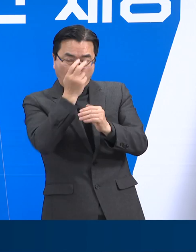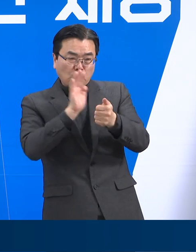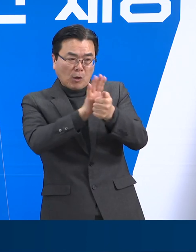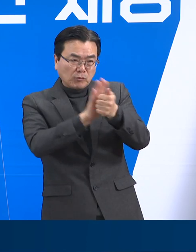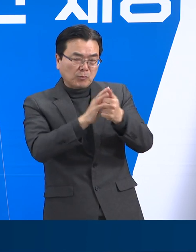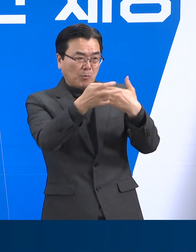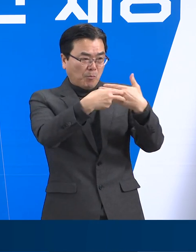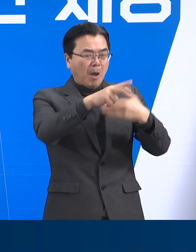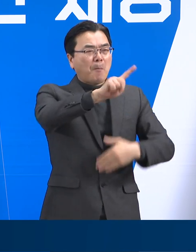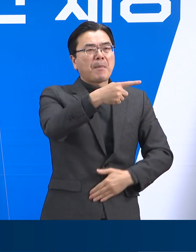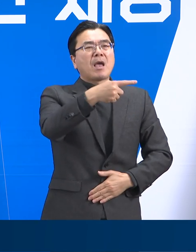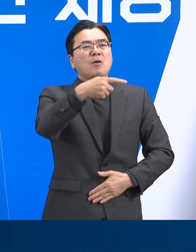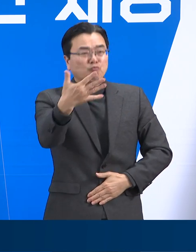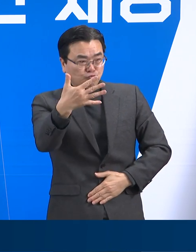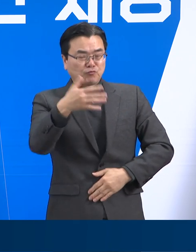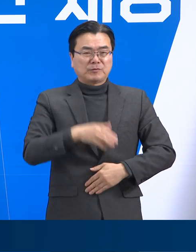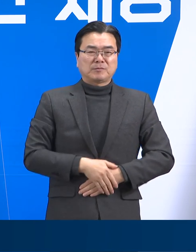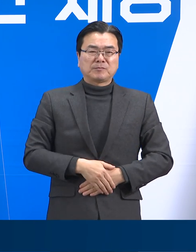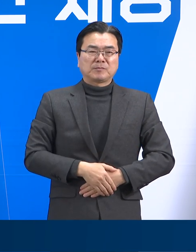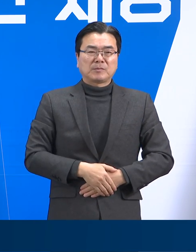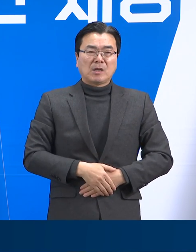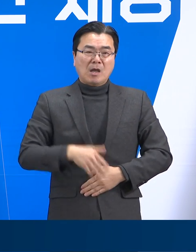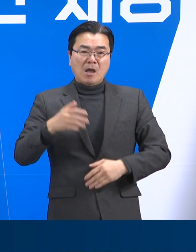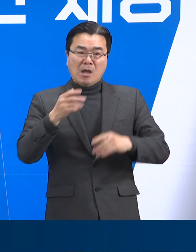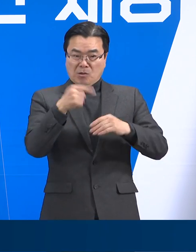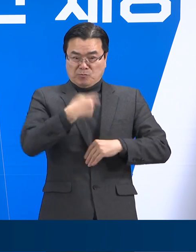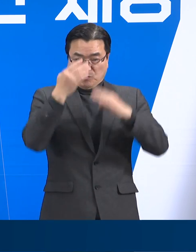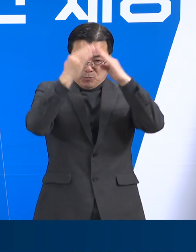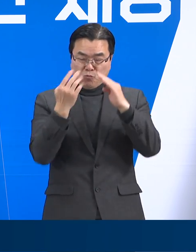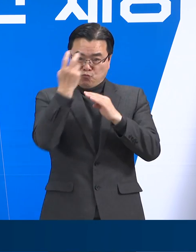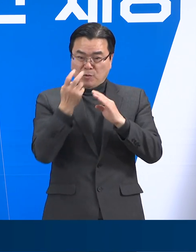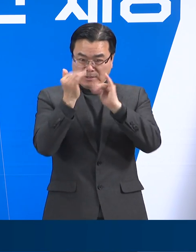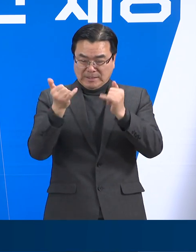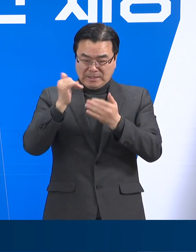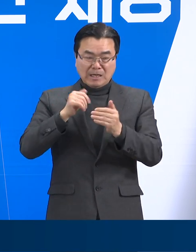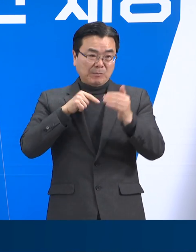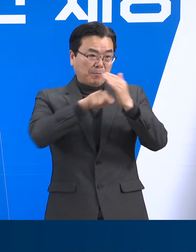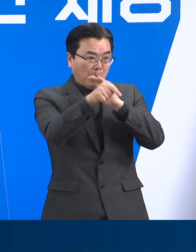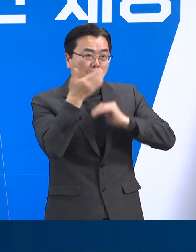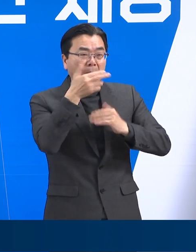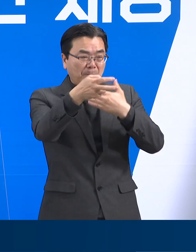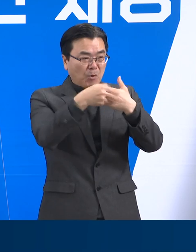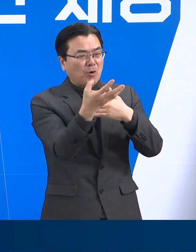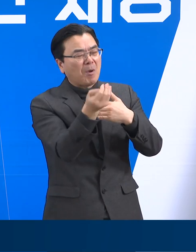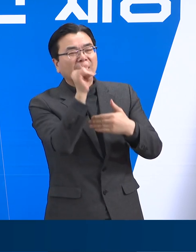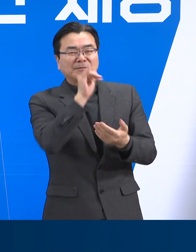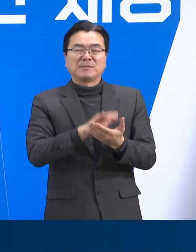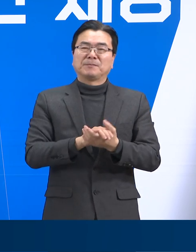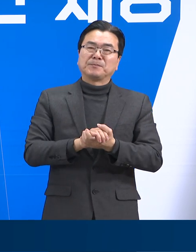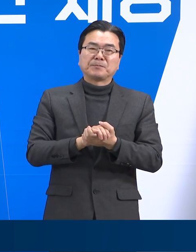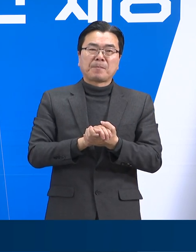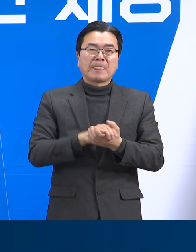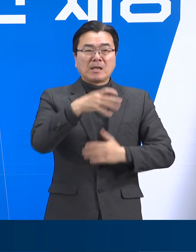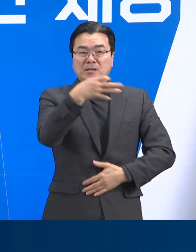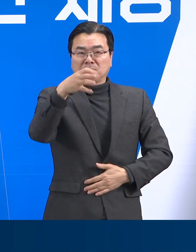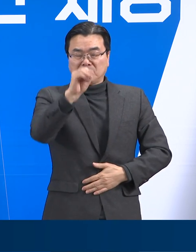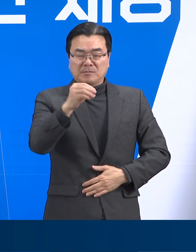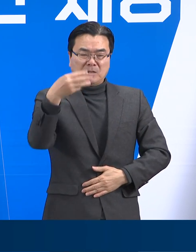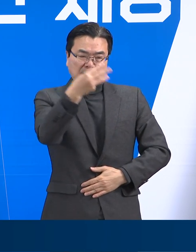109개소, 재택치료자 외래진료센터는 24개소 운영 중입니다. 현재 치료 중인 환자는